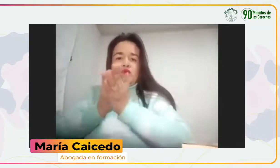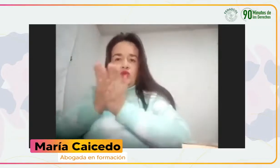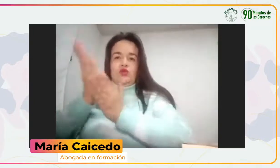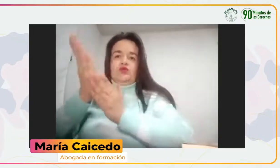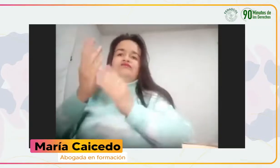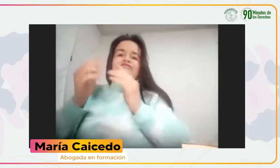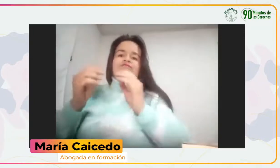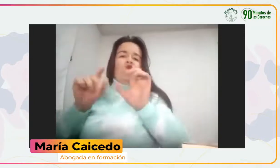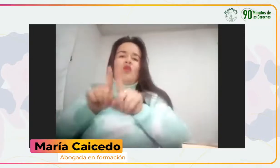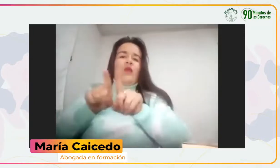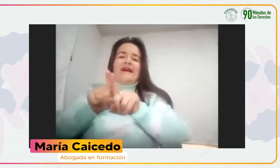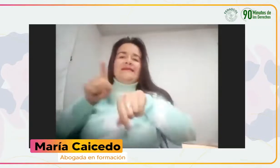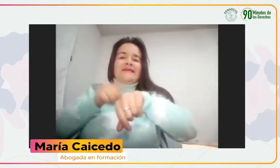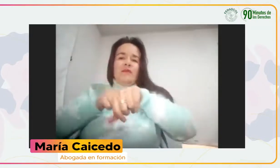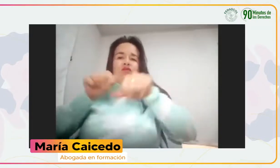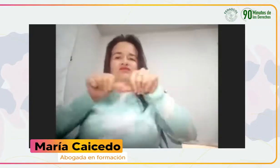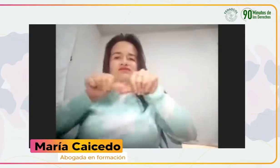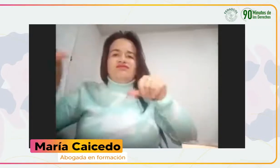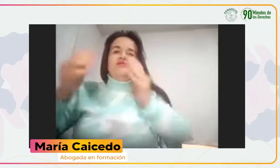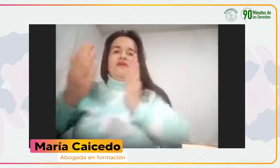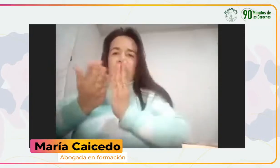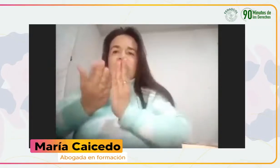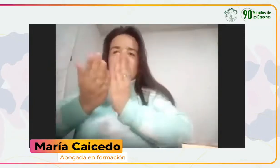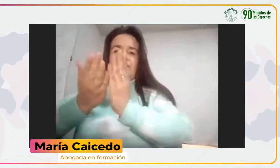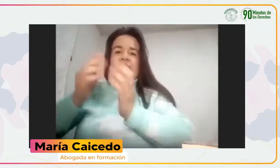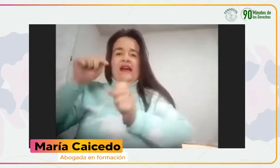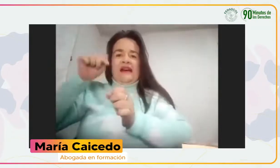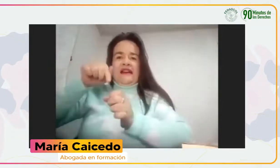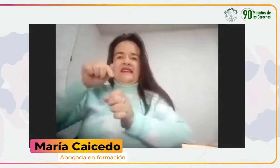Soy estudiante en estos momentos de Derecho.